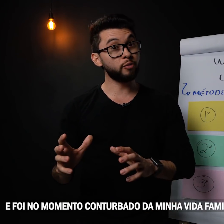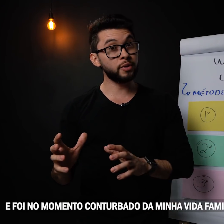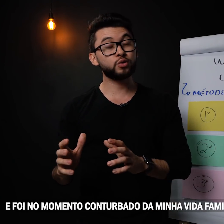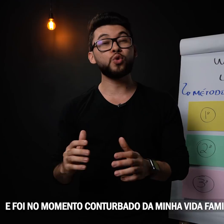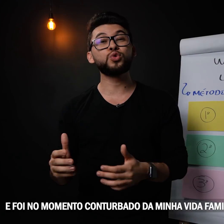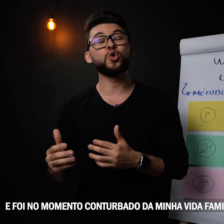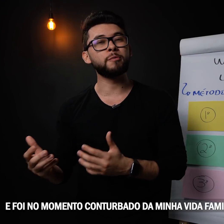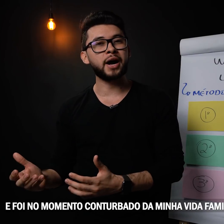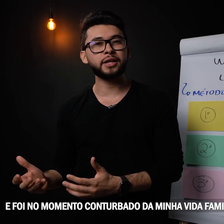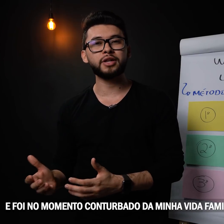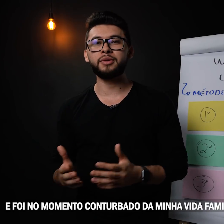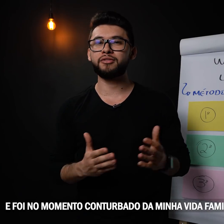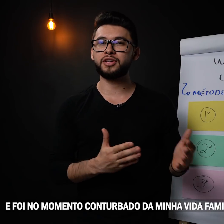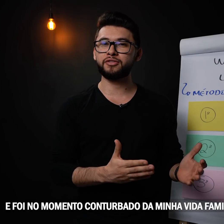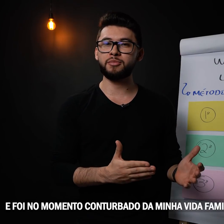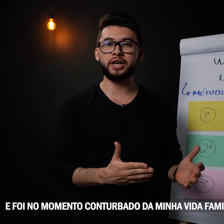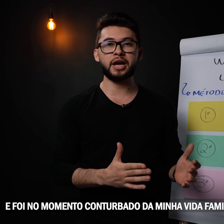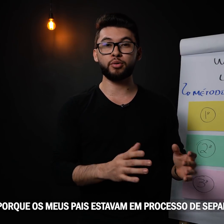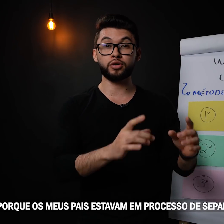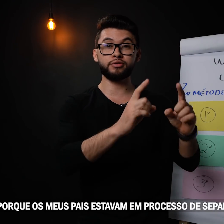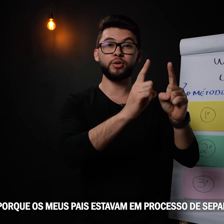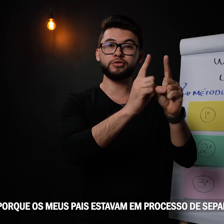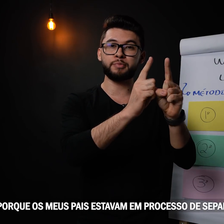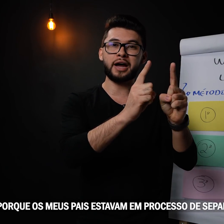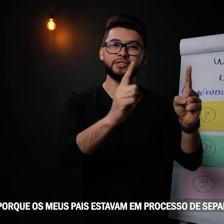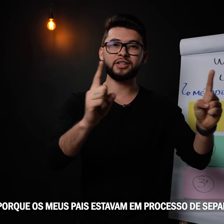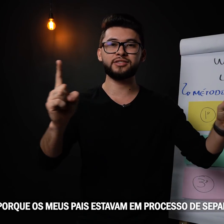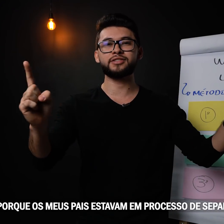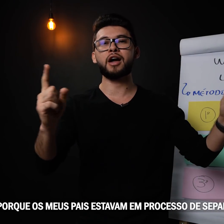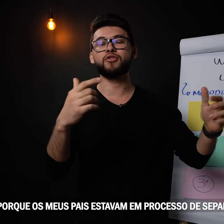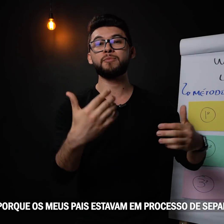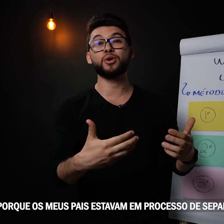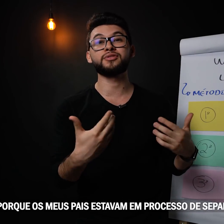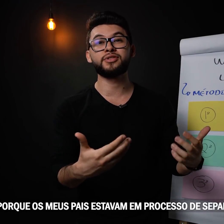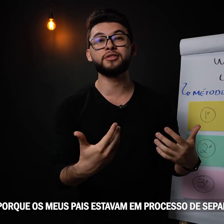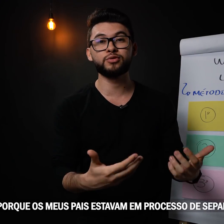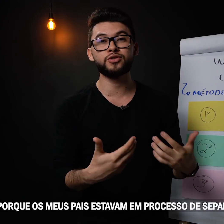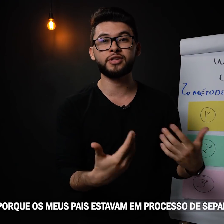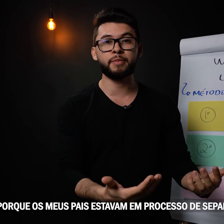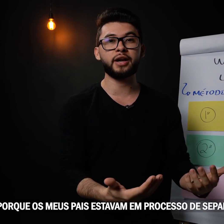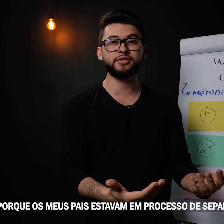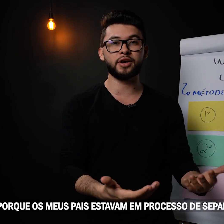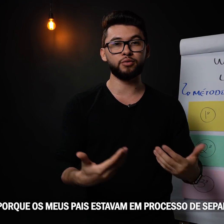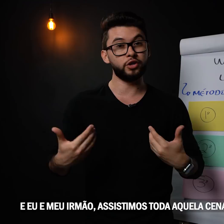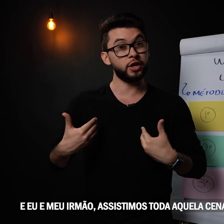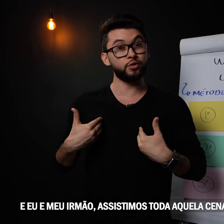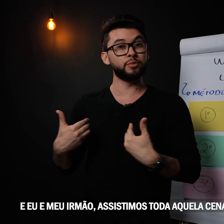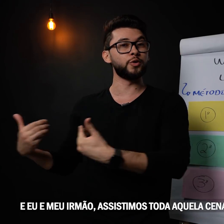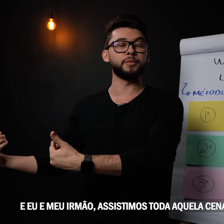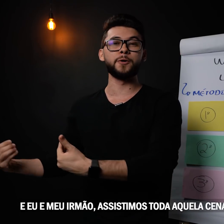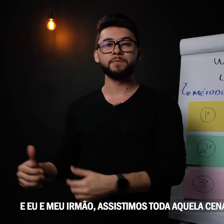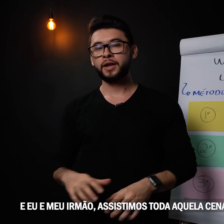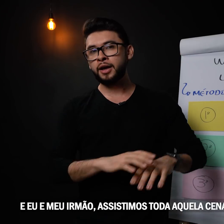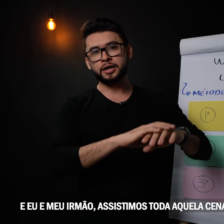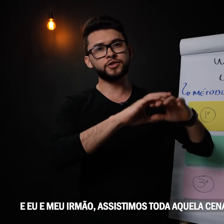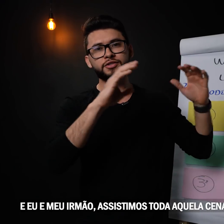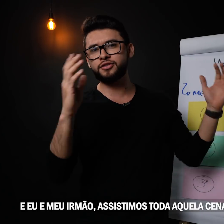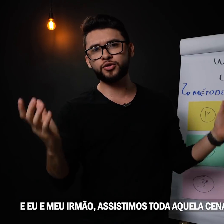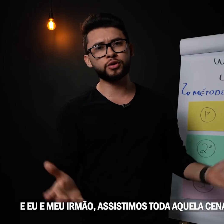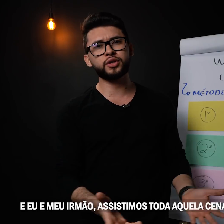momento conturbado da minha vida familiar, porque os meus pais, eles estavam em processo de separação. E eu e o meu irmão, a gente assistiu a toda